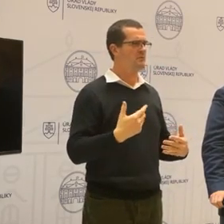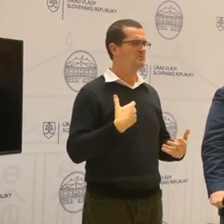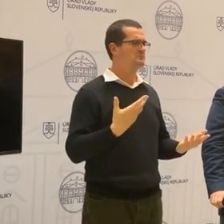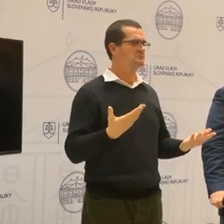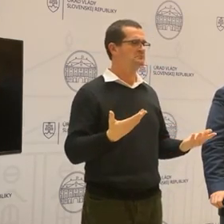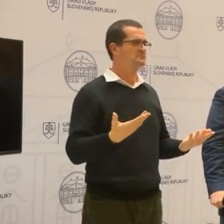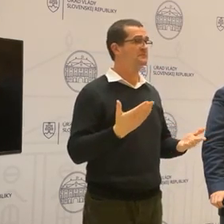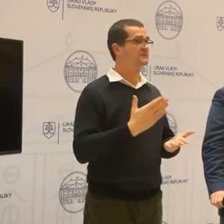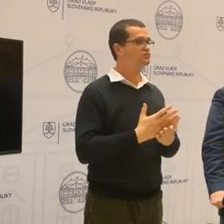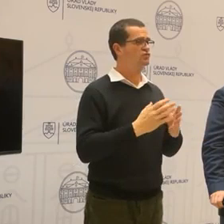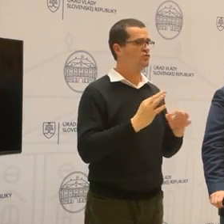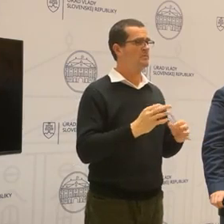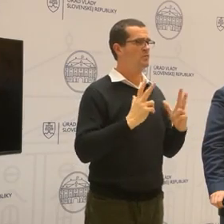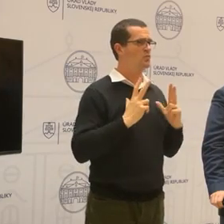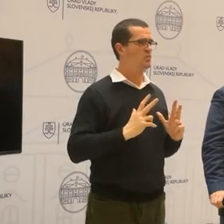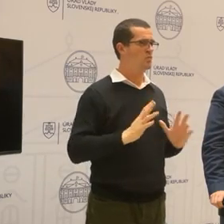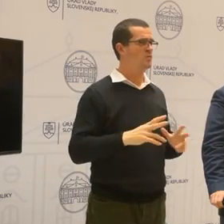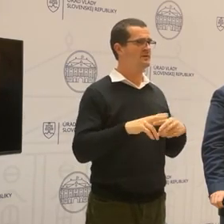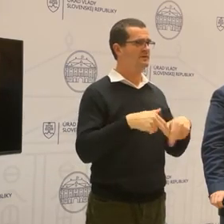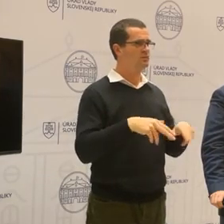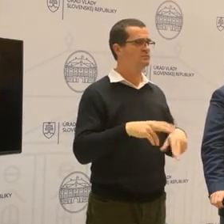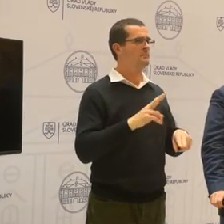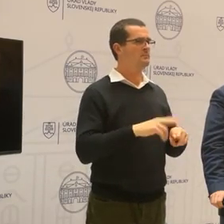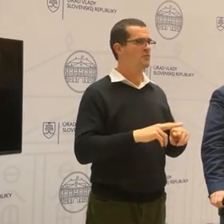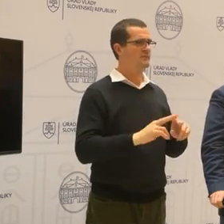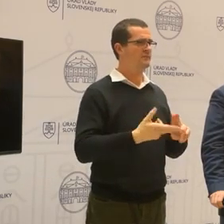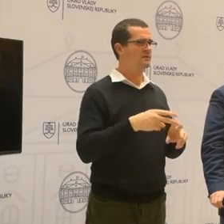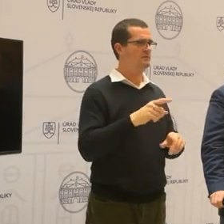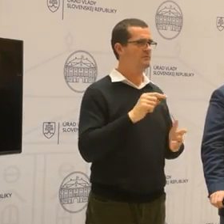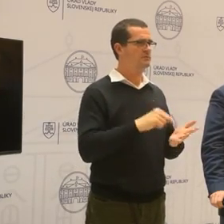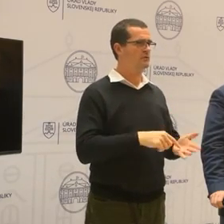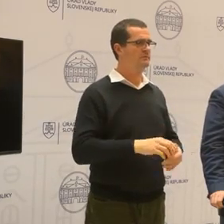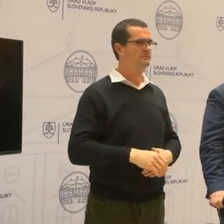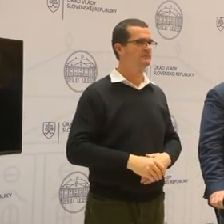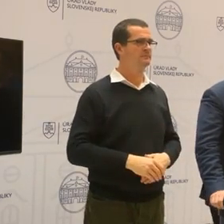spomínam. Vždy je dobre si to v kľude vydiskutovať a potom sa k tomu bodu vrátime.